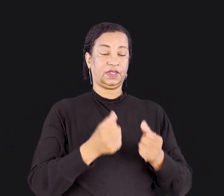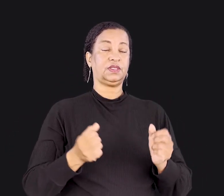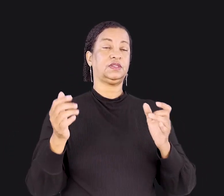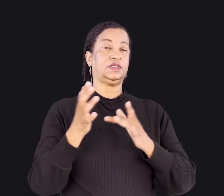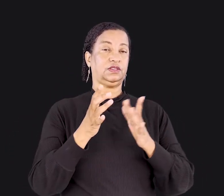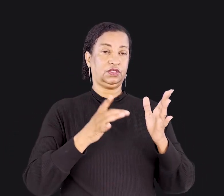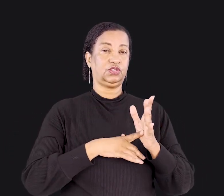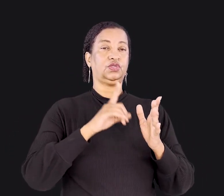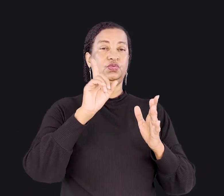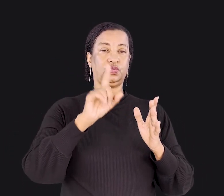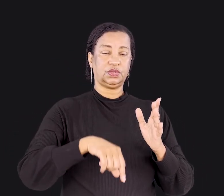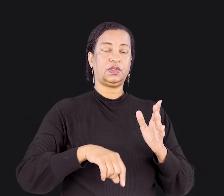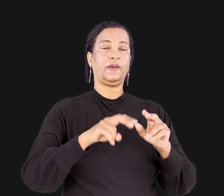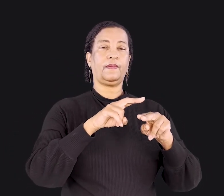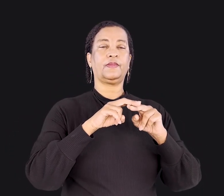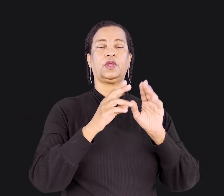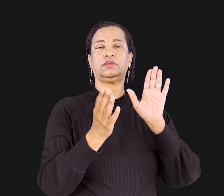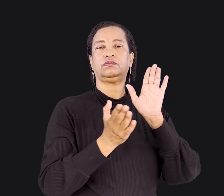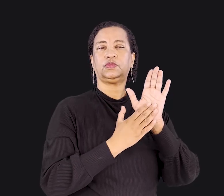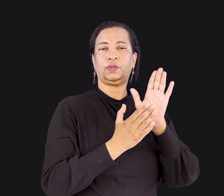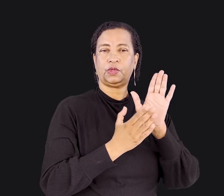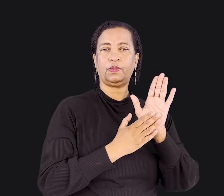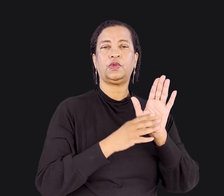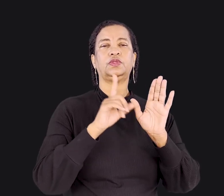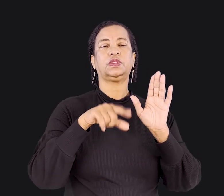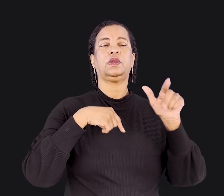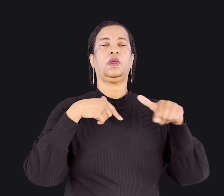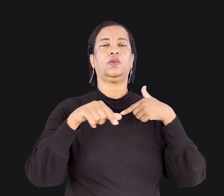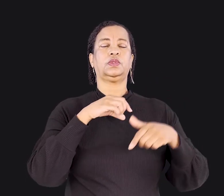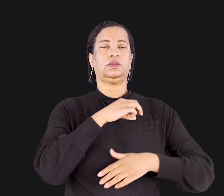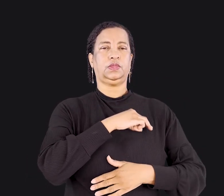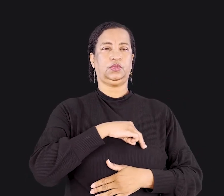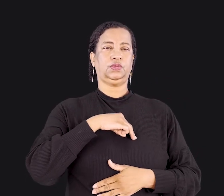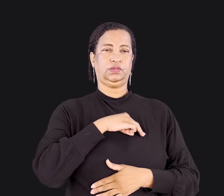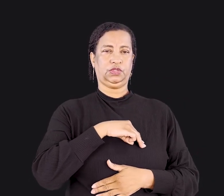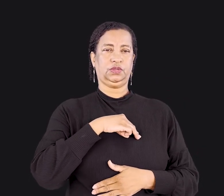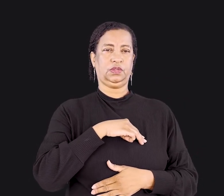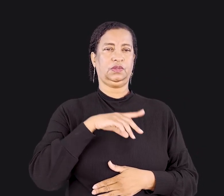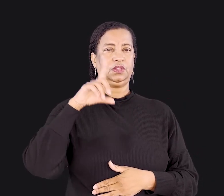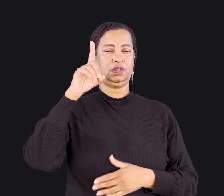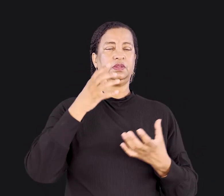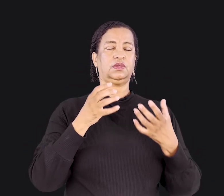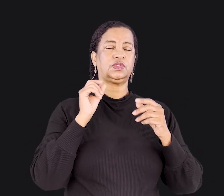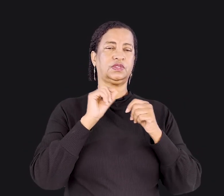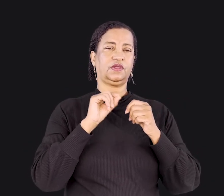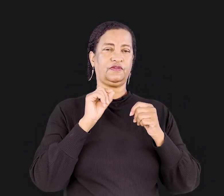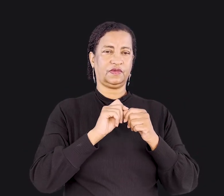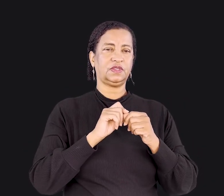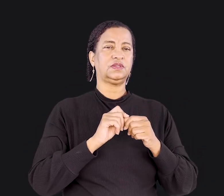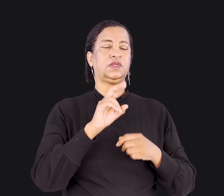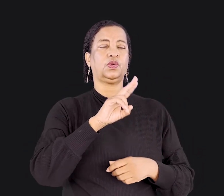para um propósito. Este propósito é o trabalho do ministério, aquilo que Deus quer fazer através